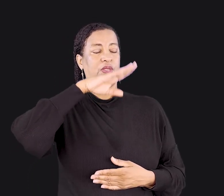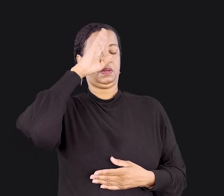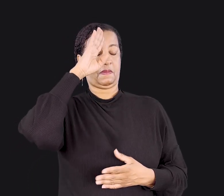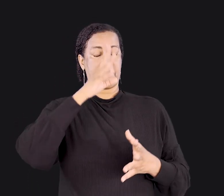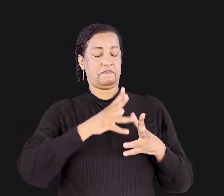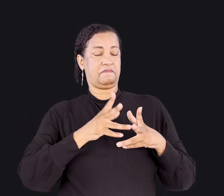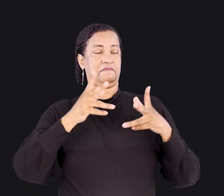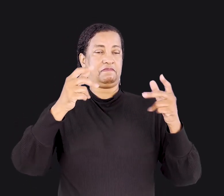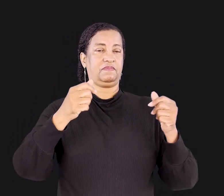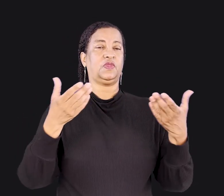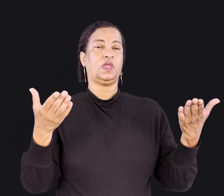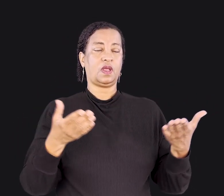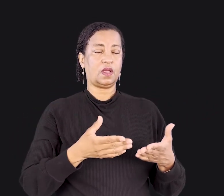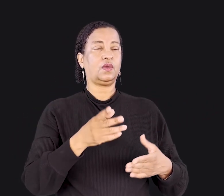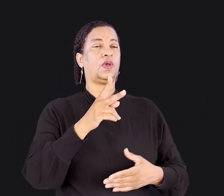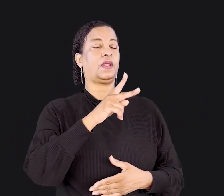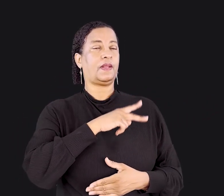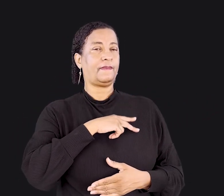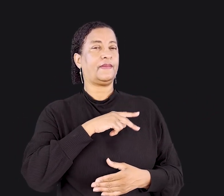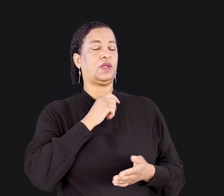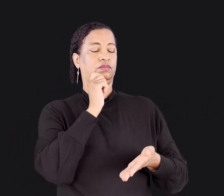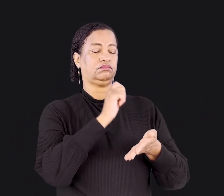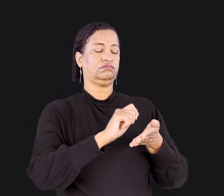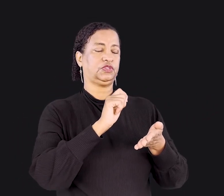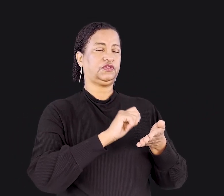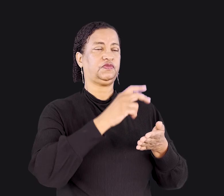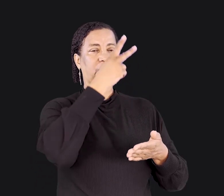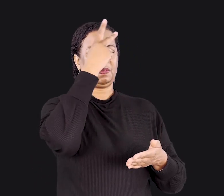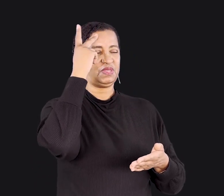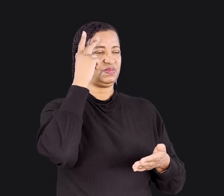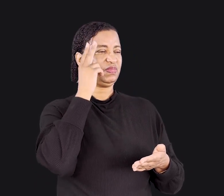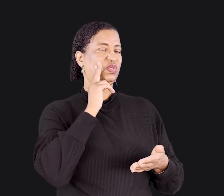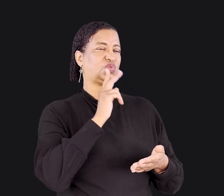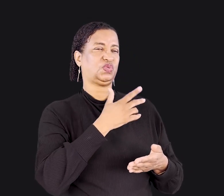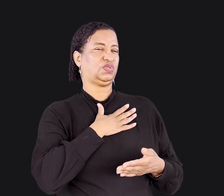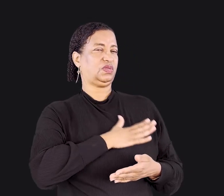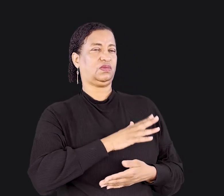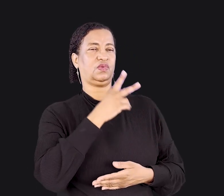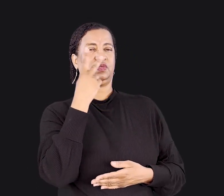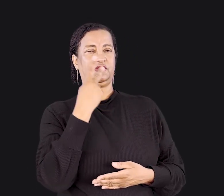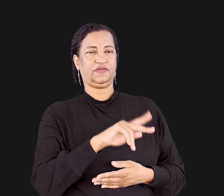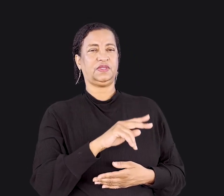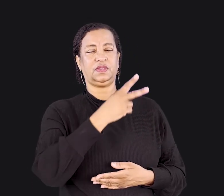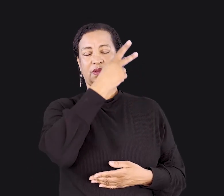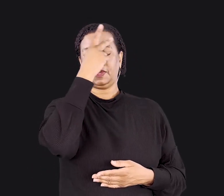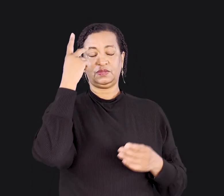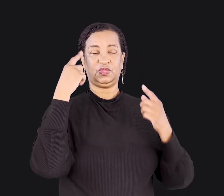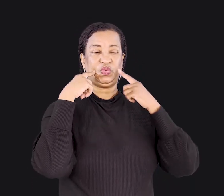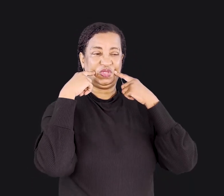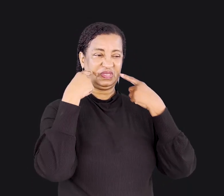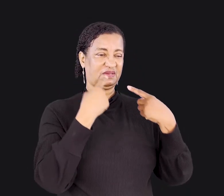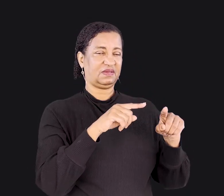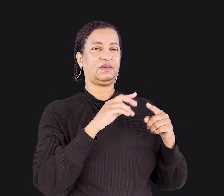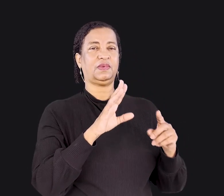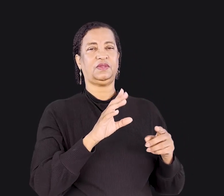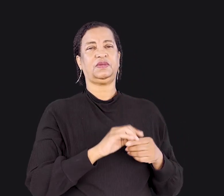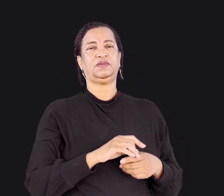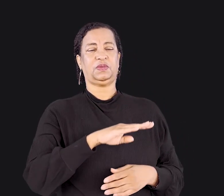Paulo ia escrever para aqueles que não o consideravam tanto assim, para aqueles que o criticaram, para os seus inimigos,